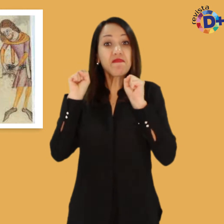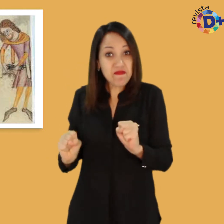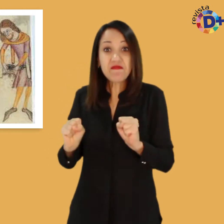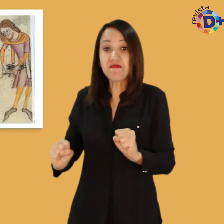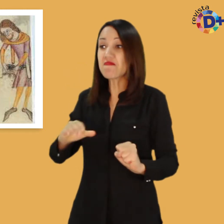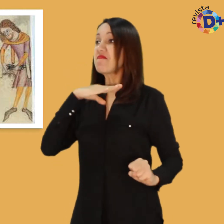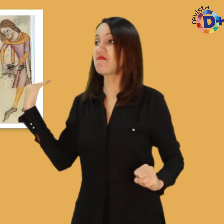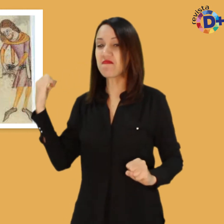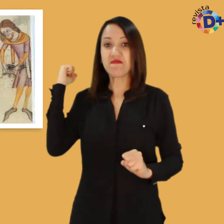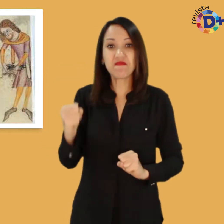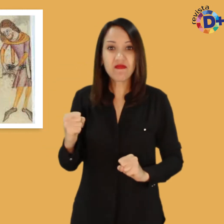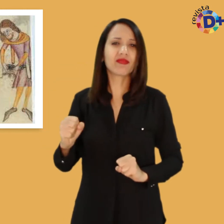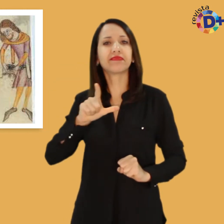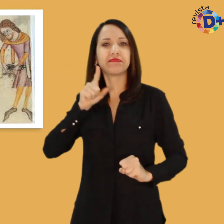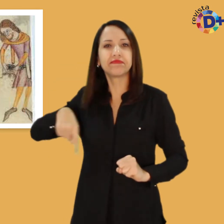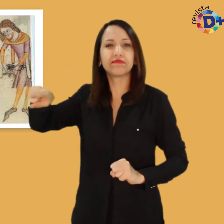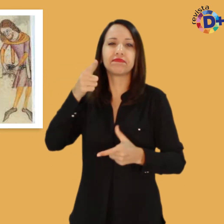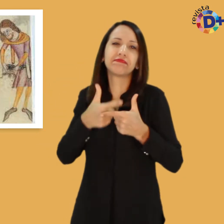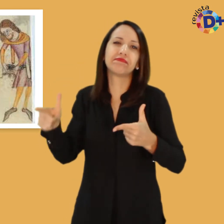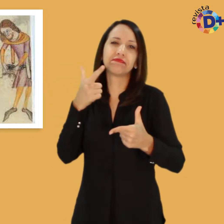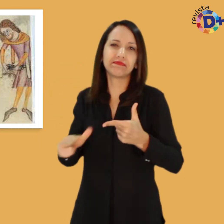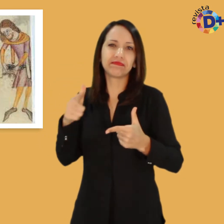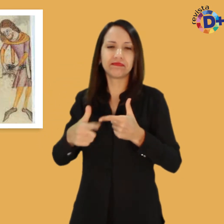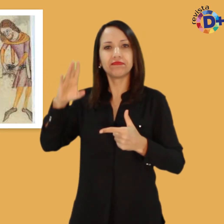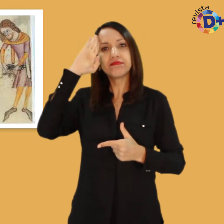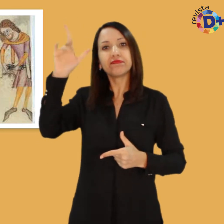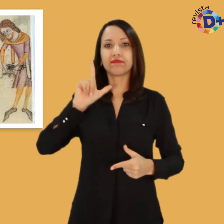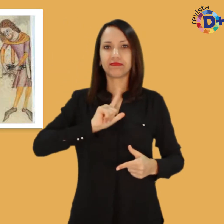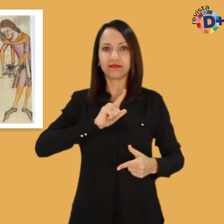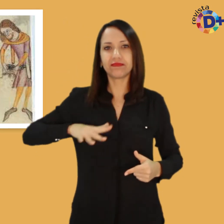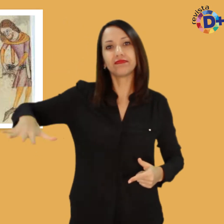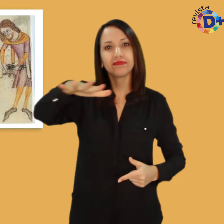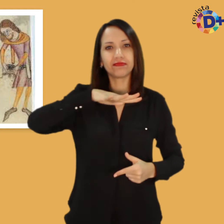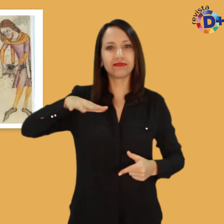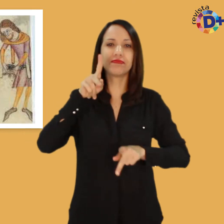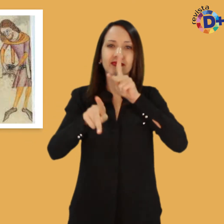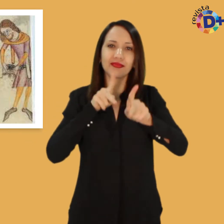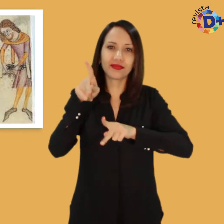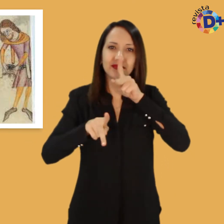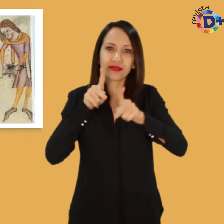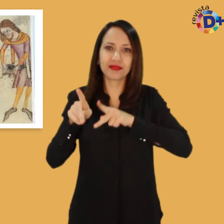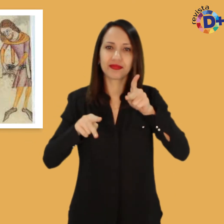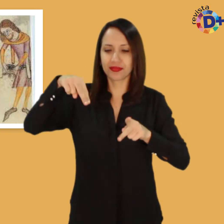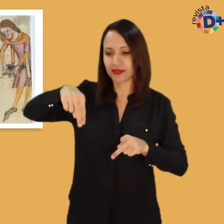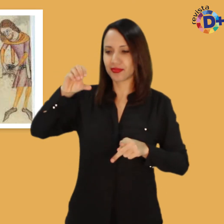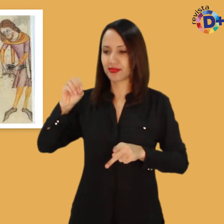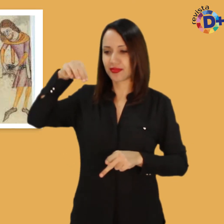já que eram consideradas um estorvo, principalmente no caso dos povos nômades. Na